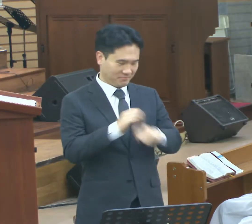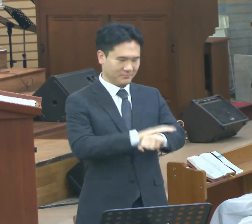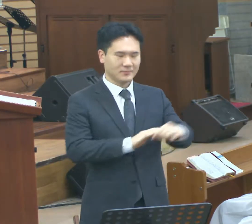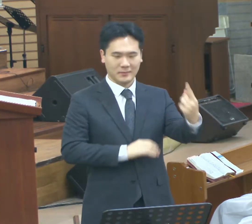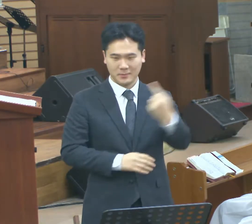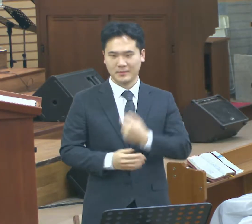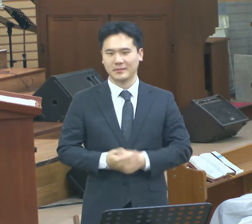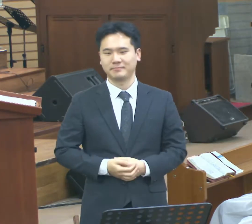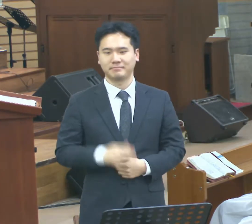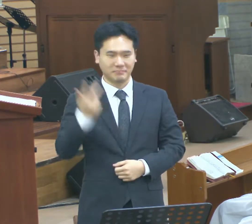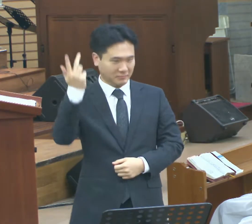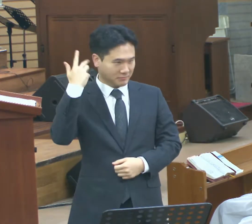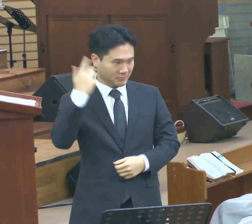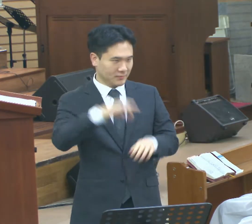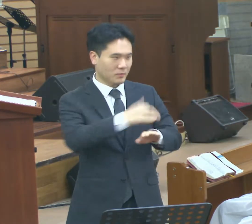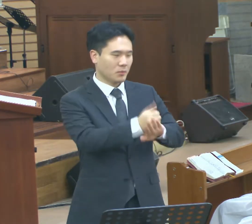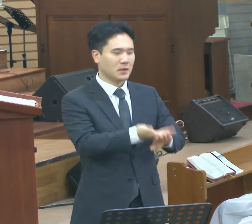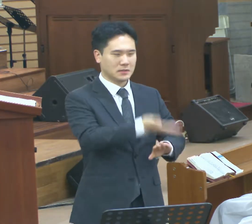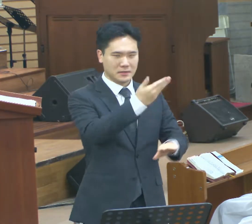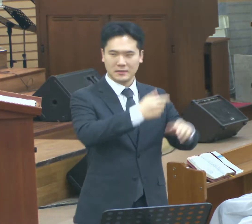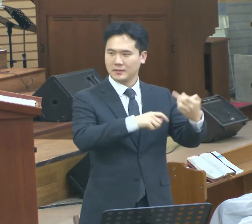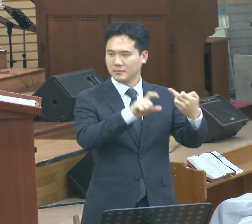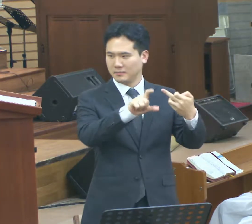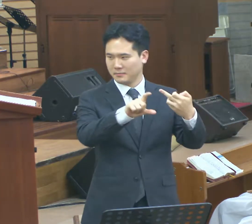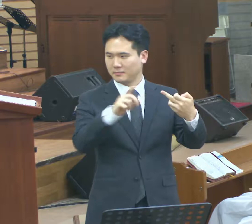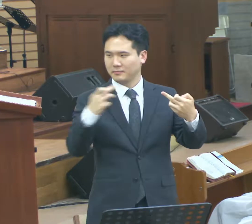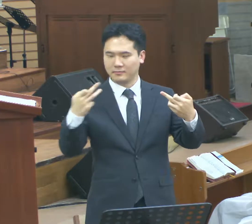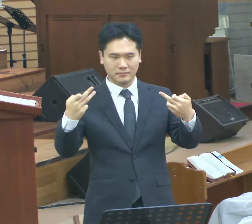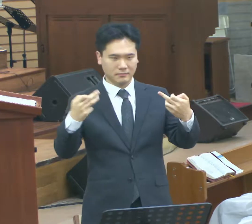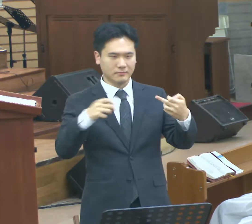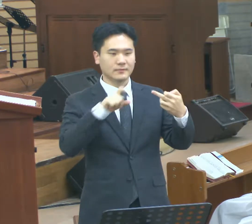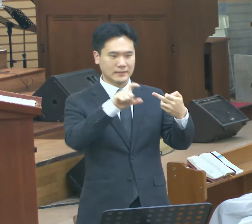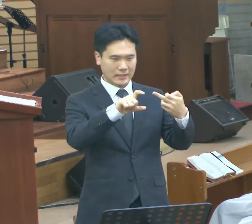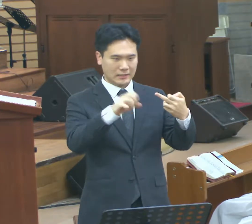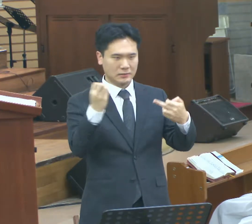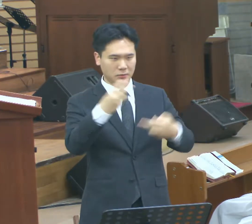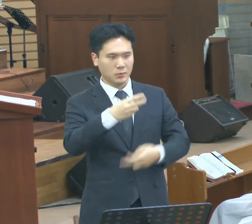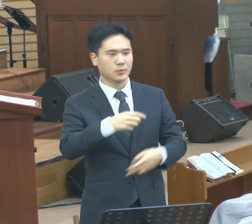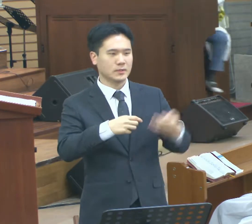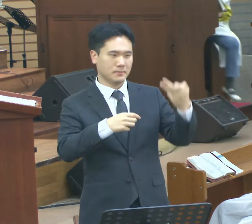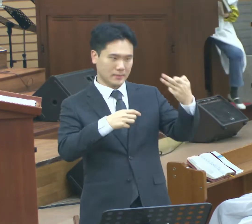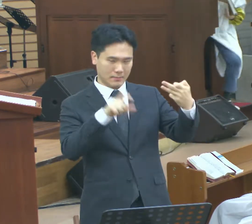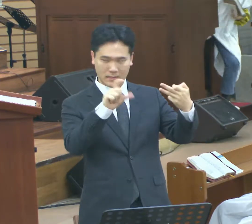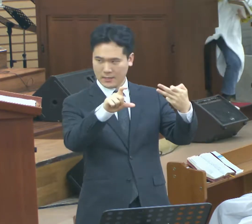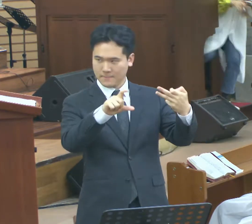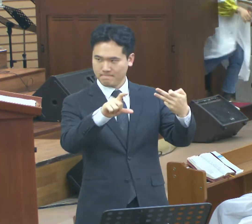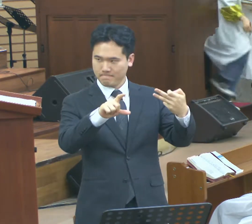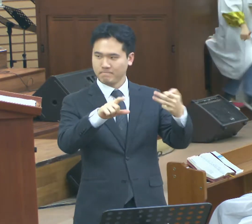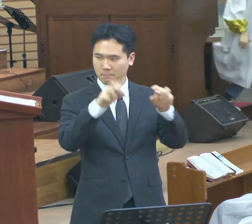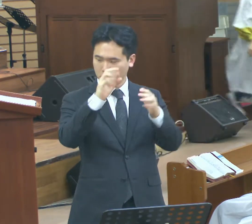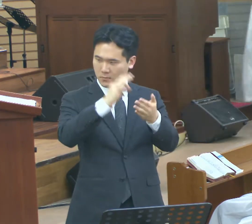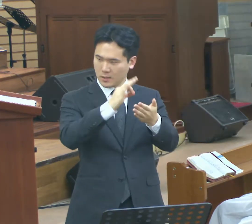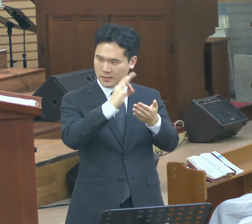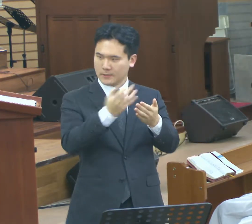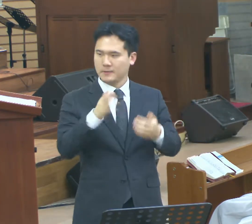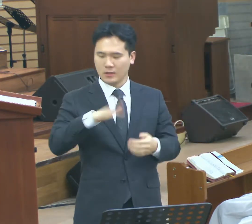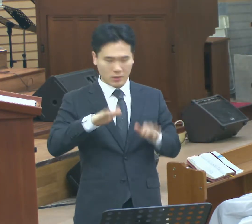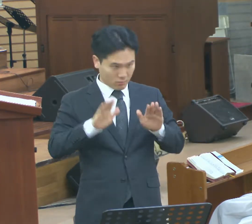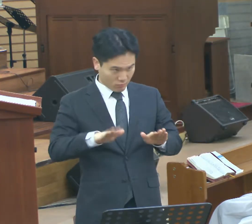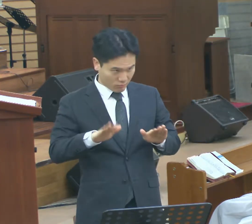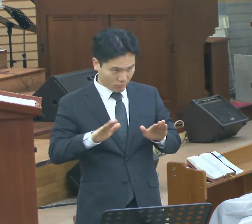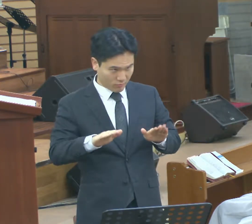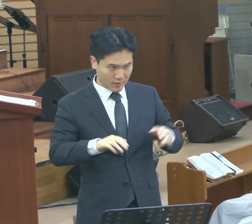지난 주간 열왕기상 12장, 13장 두 장을 살펴보았는데 이번 주간에는